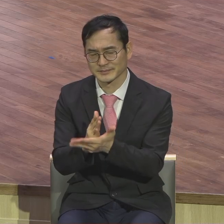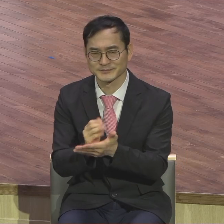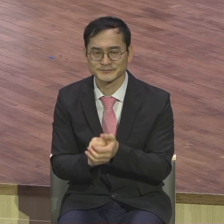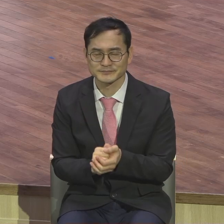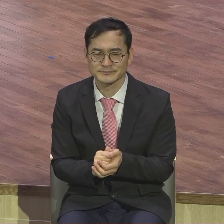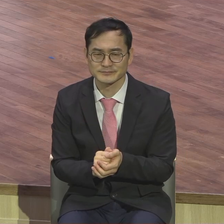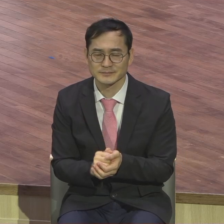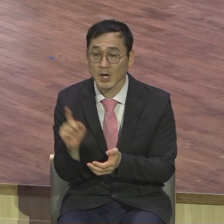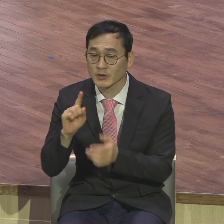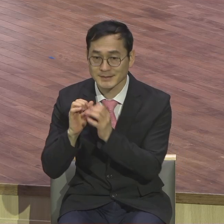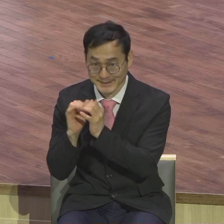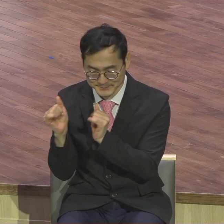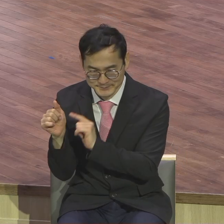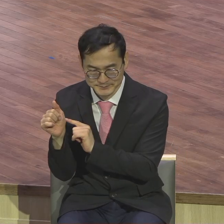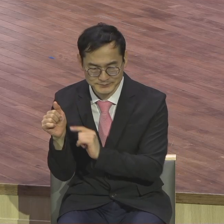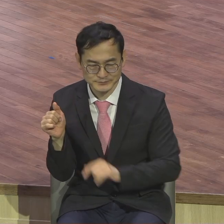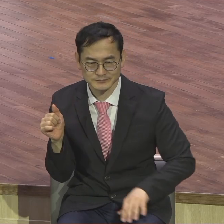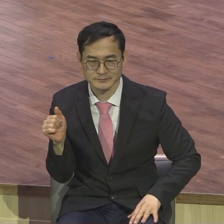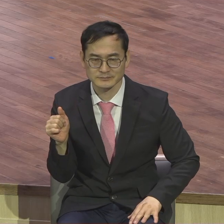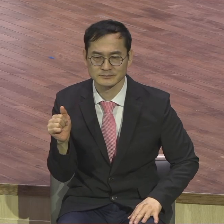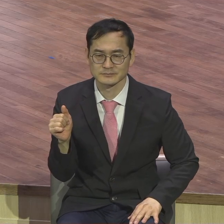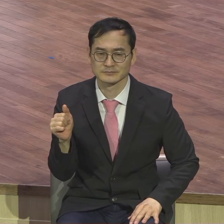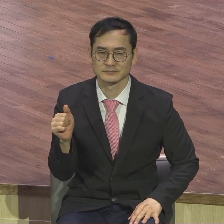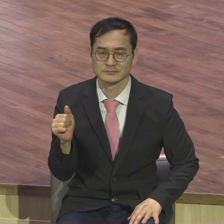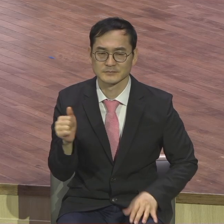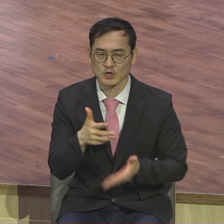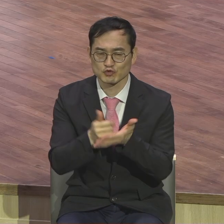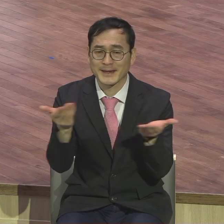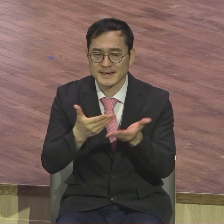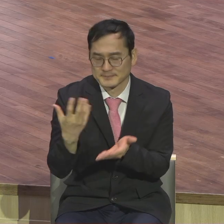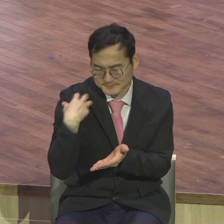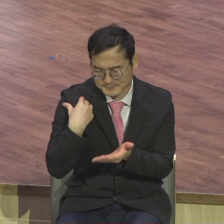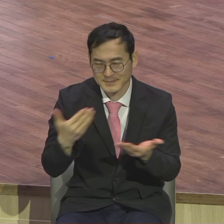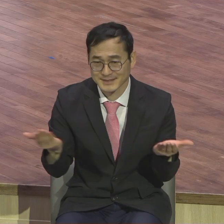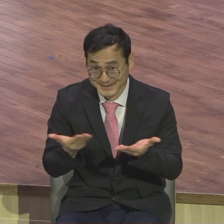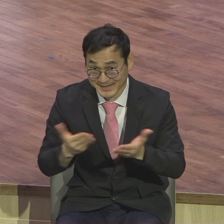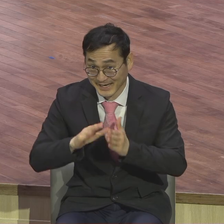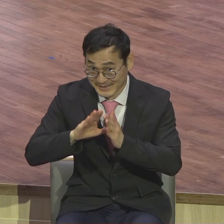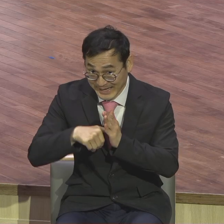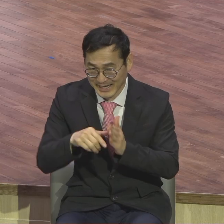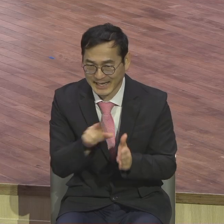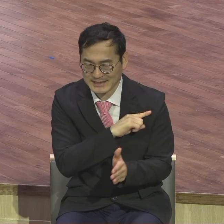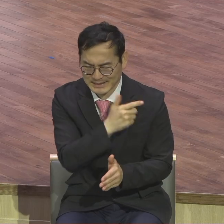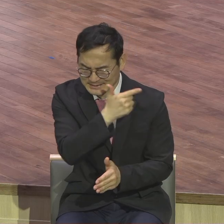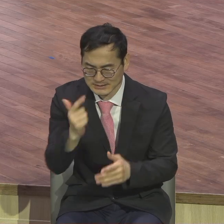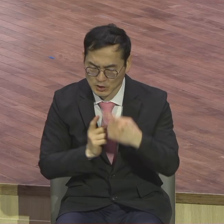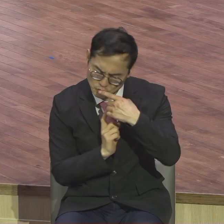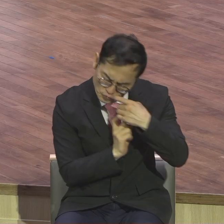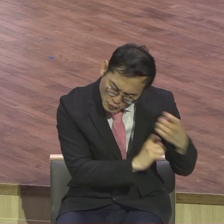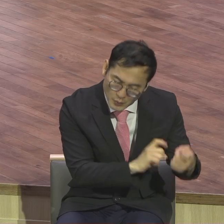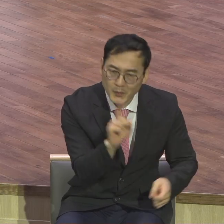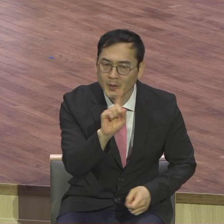이런 말을 했어요. 사회를 할 때의 가장 큰 유혹은